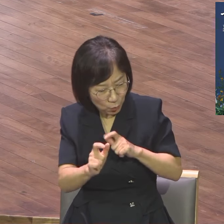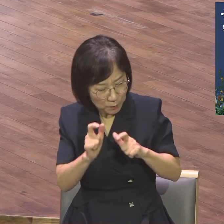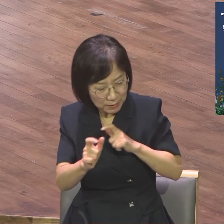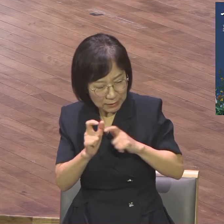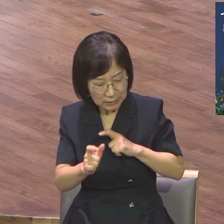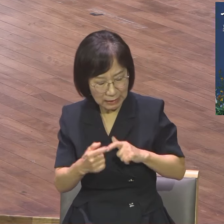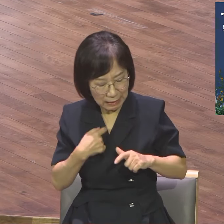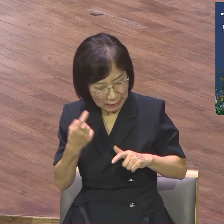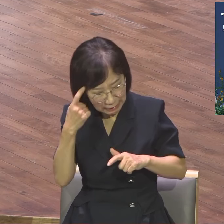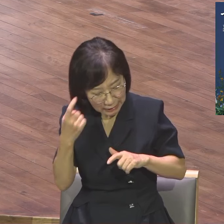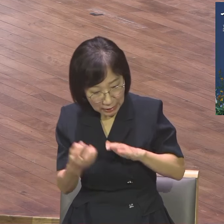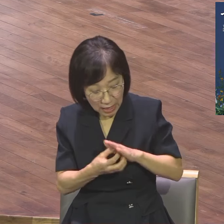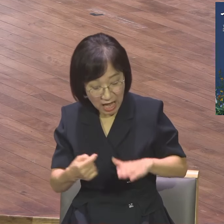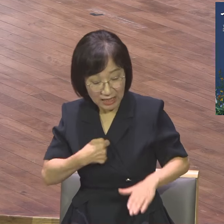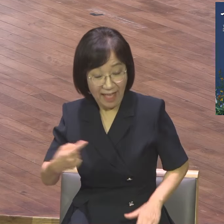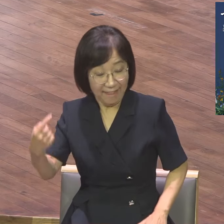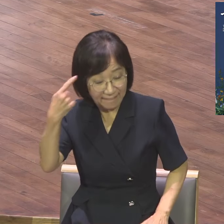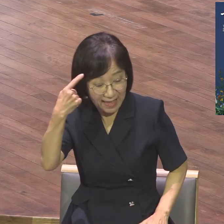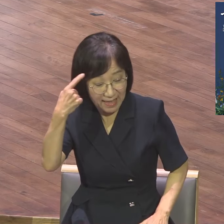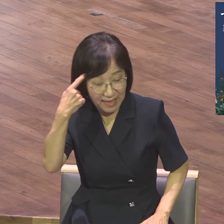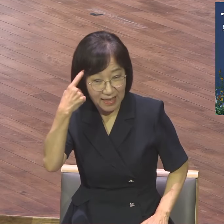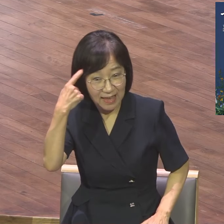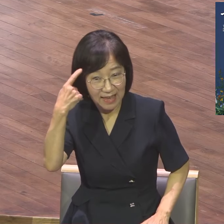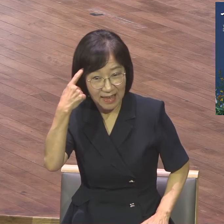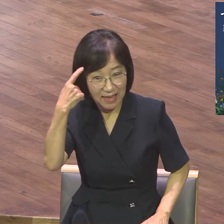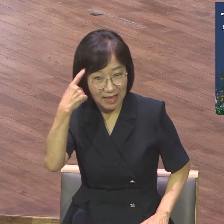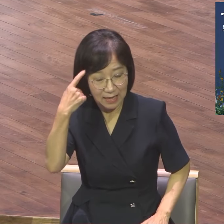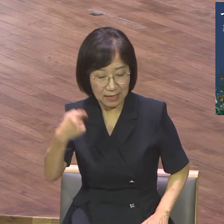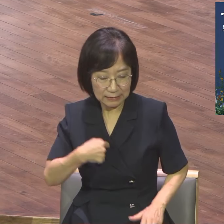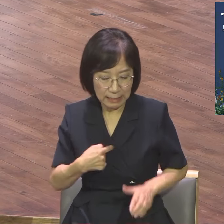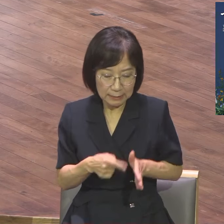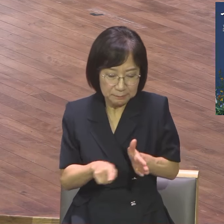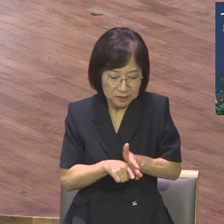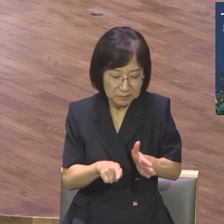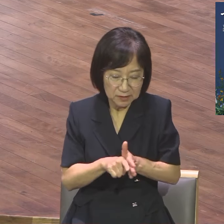자기 생각에 너무 빠져가지고 자기 머리에 자기를 너무 믿어.